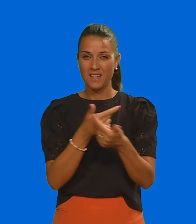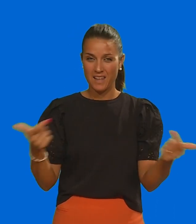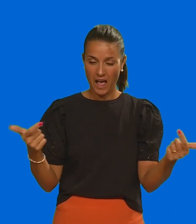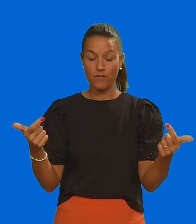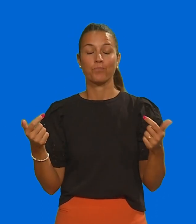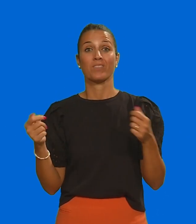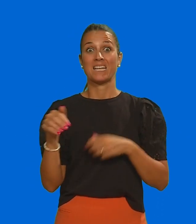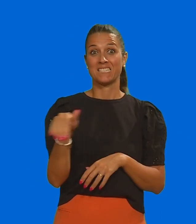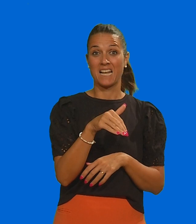e